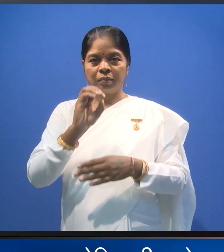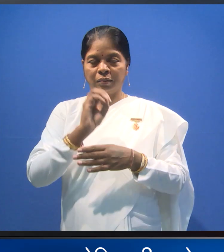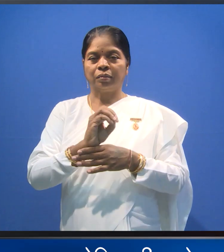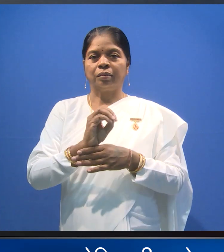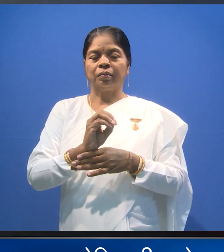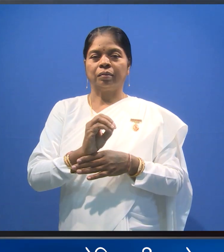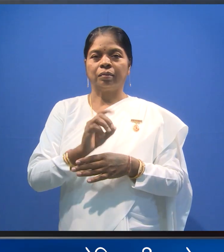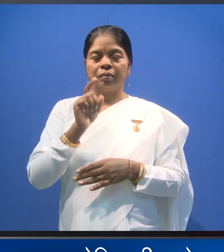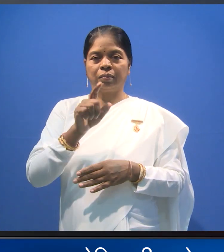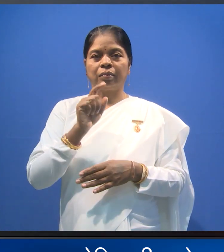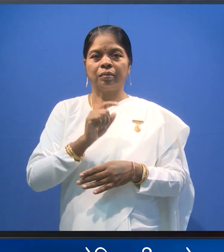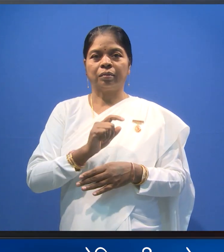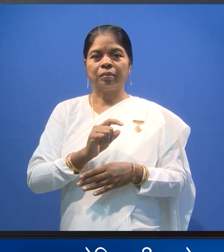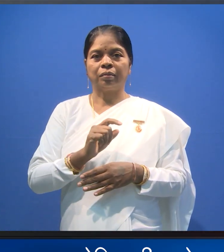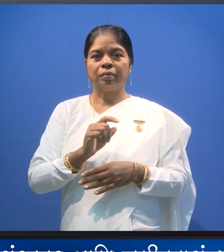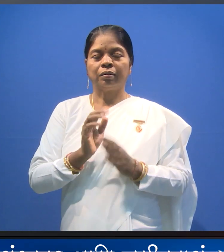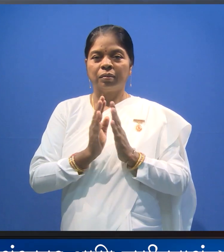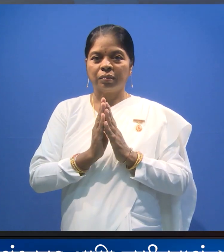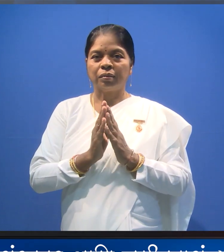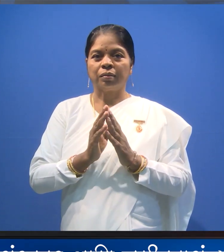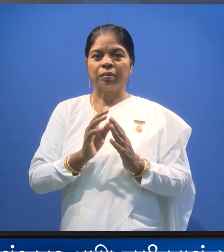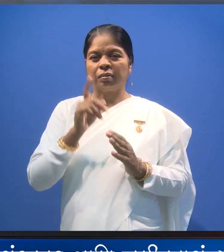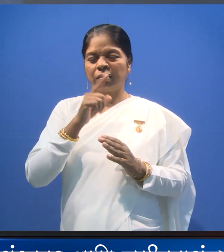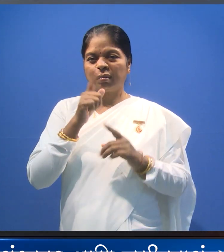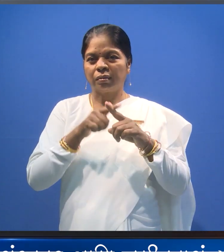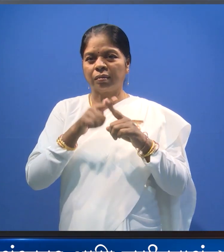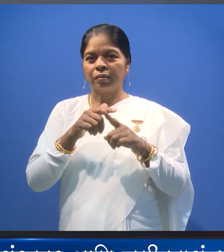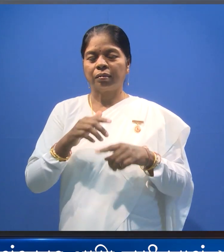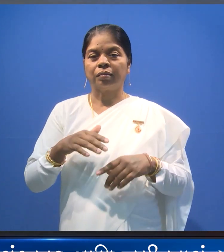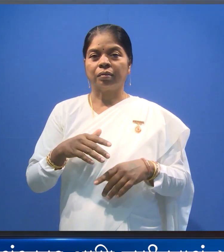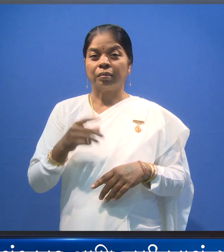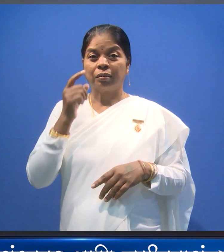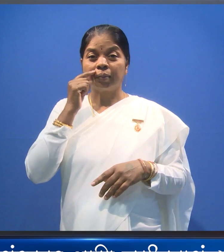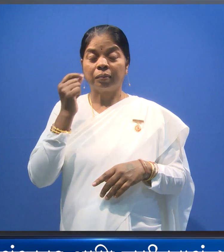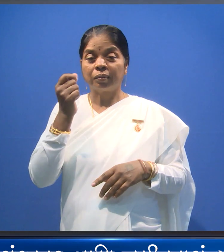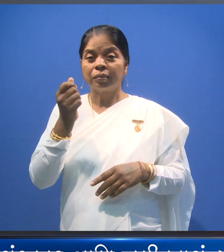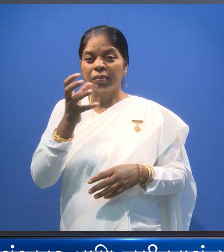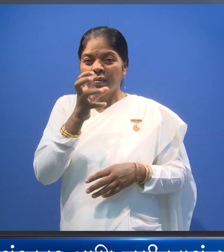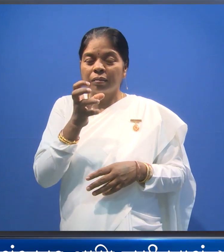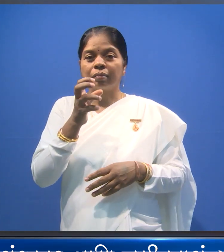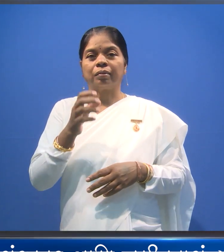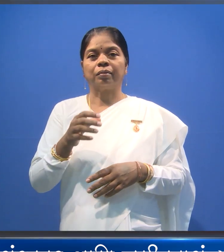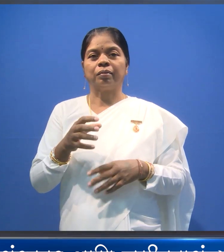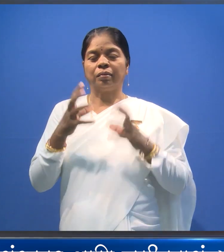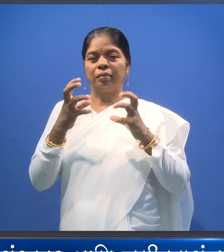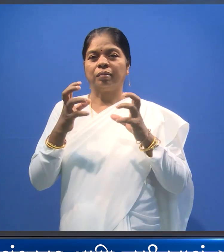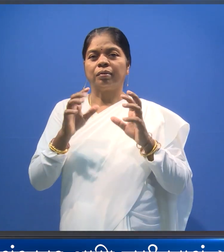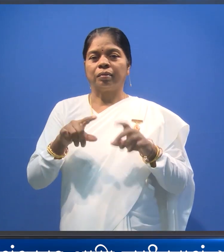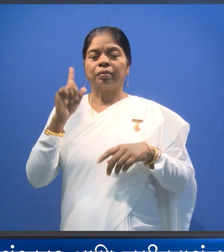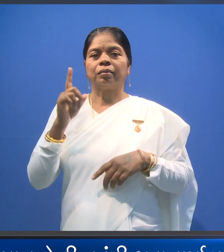ओडिसातील लोक जेव्हा अंधविश्वास, कुसंस्कार आणि जमीनदारांच्या शोषणाने त्रस्त झाले